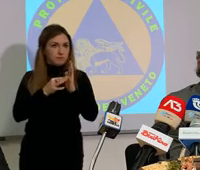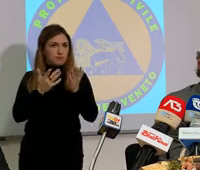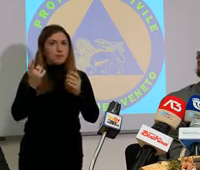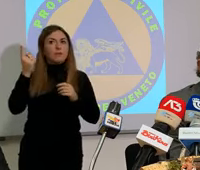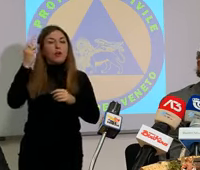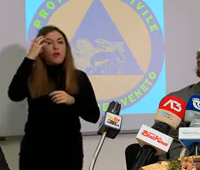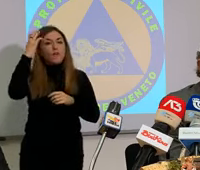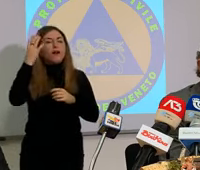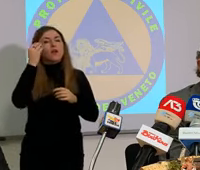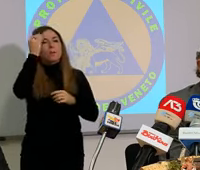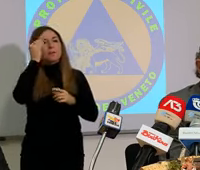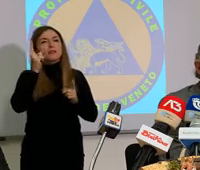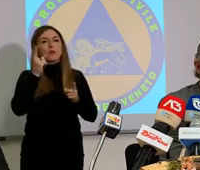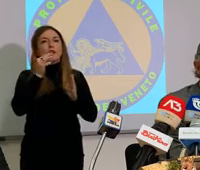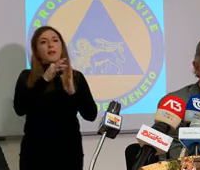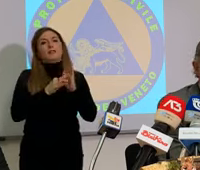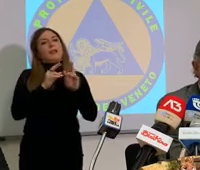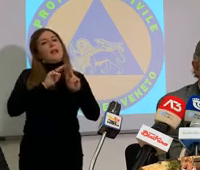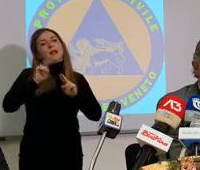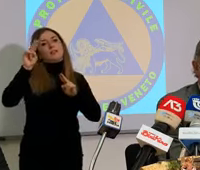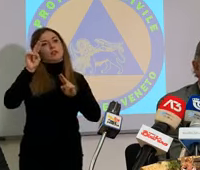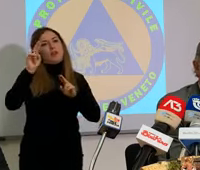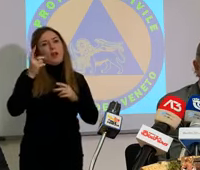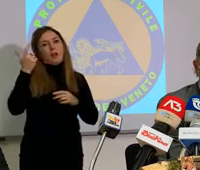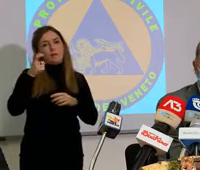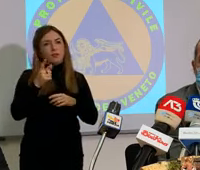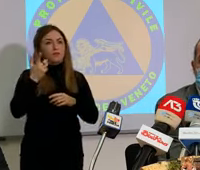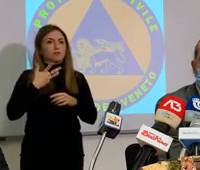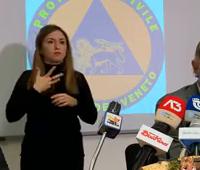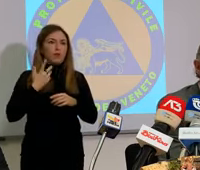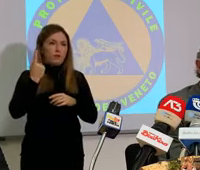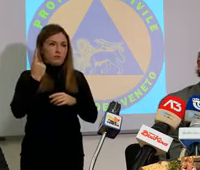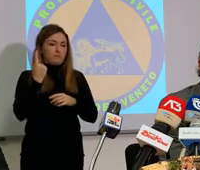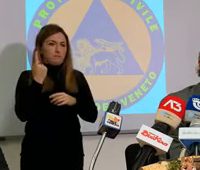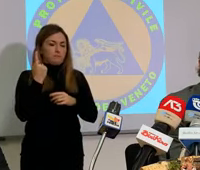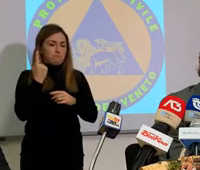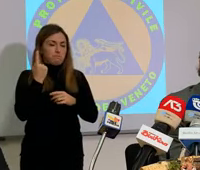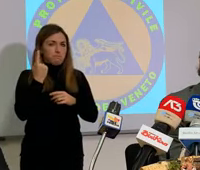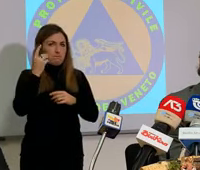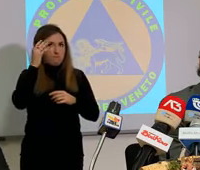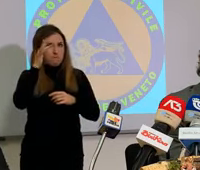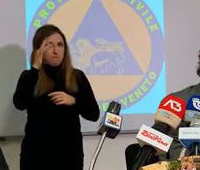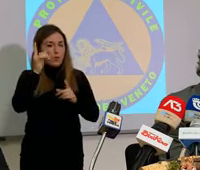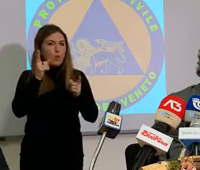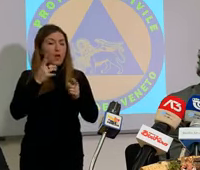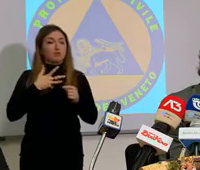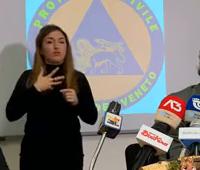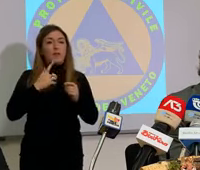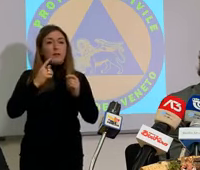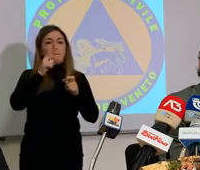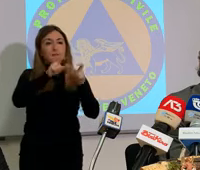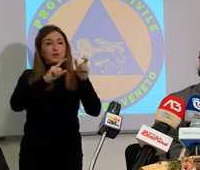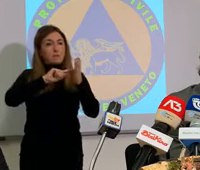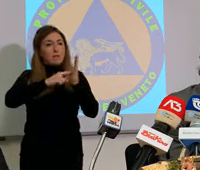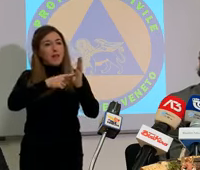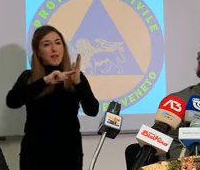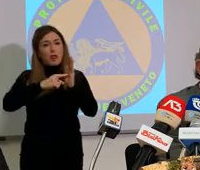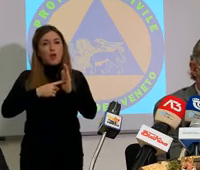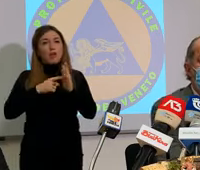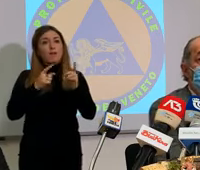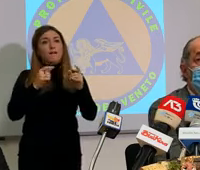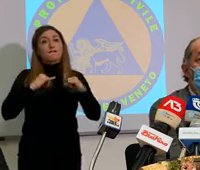nazionale ovviamente no perché giustamente si pone una questione si parla si calcola che ci siano milioni di persone che durante le vacanze natalizie